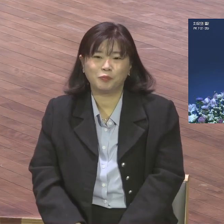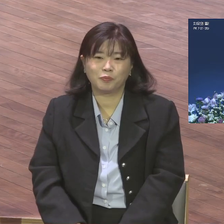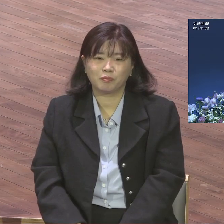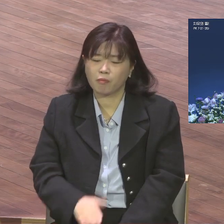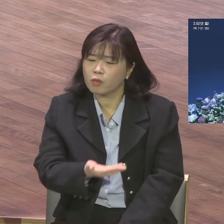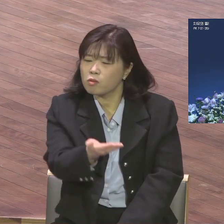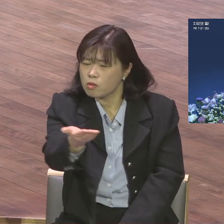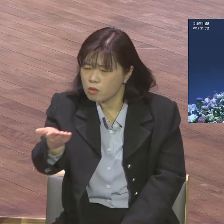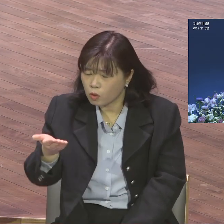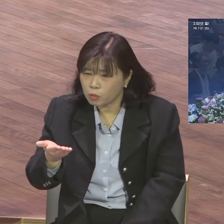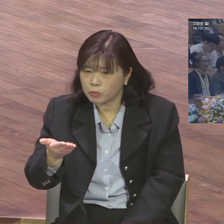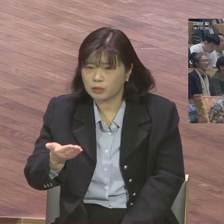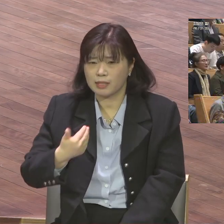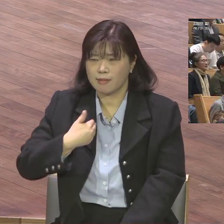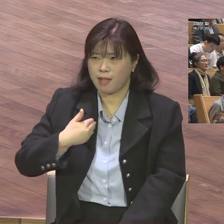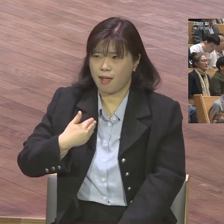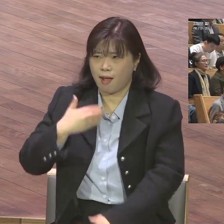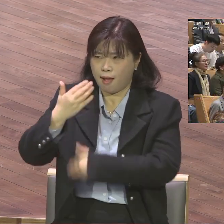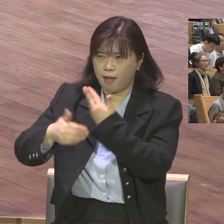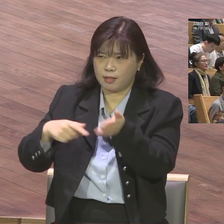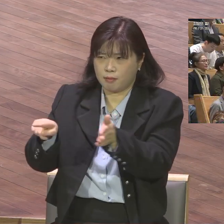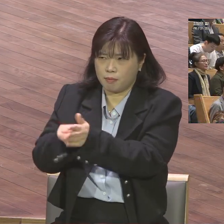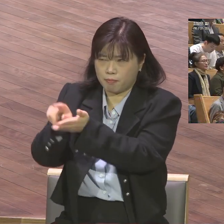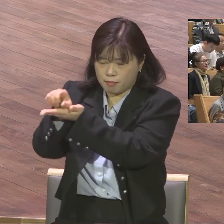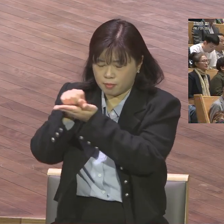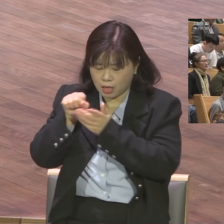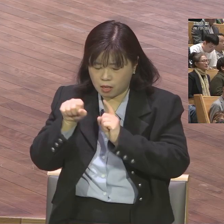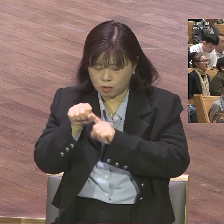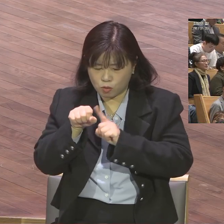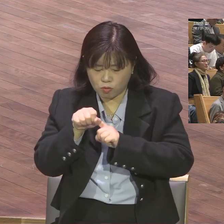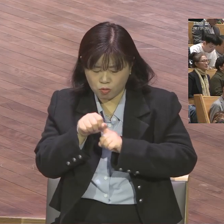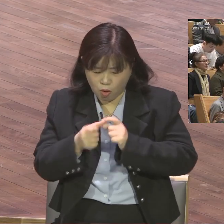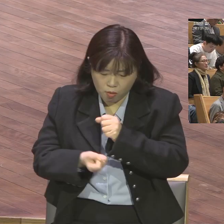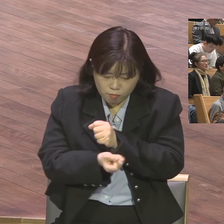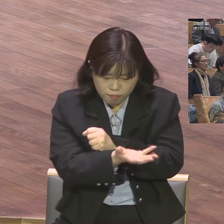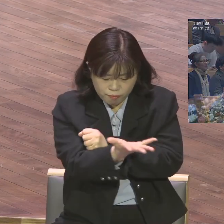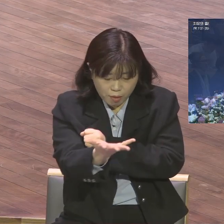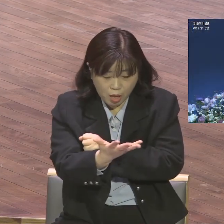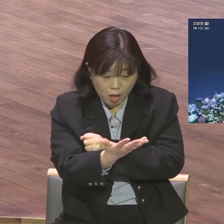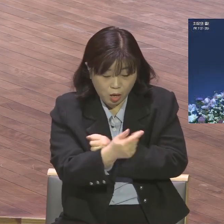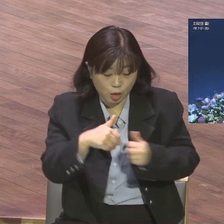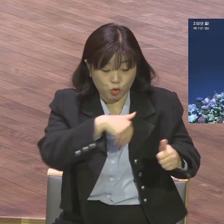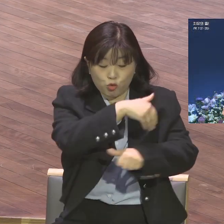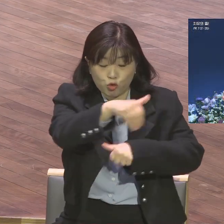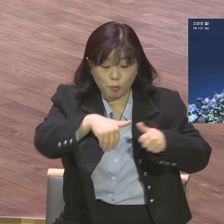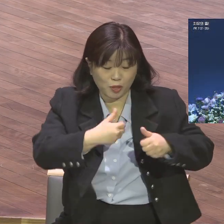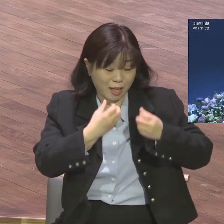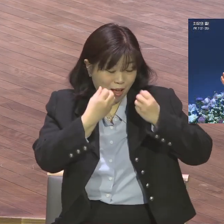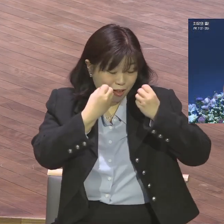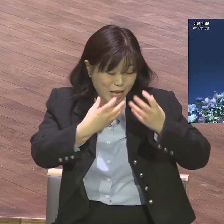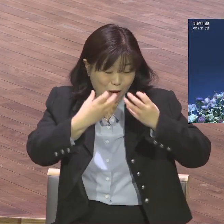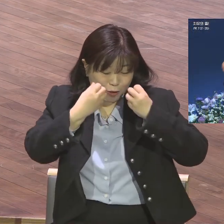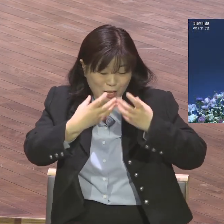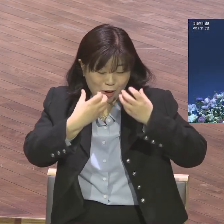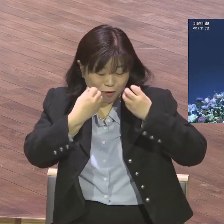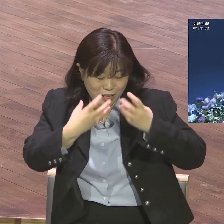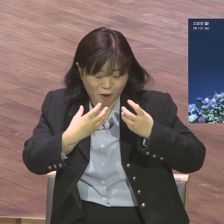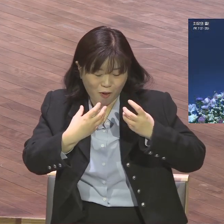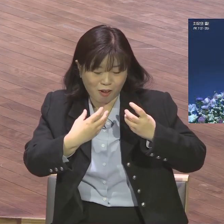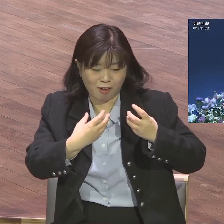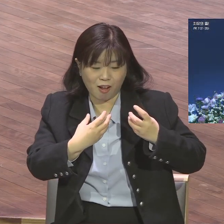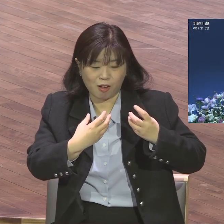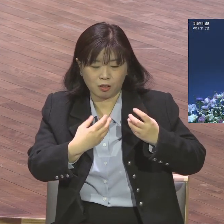성령의 치유가 일어나기를 바랍니다. 이 본문 말씀 통해서 예언계 공동체 모든 복음 공동체 예언계는 복음